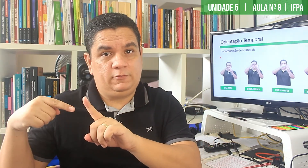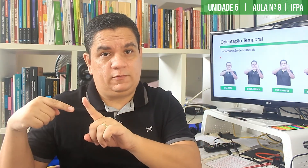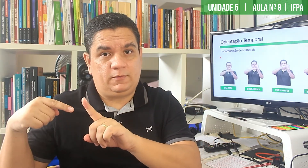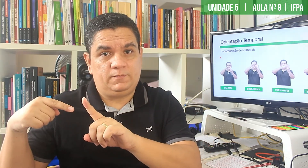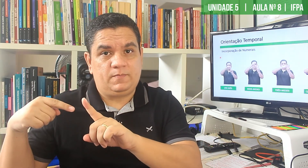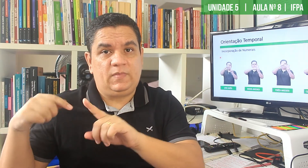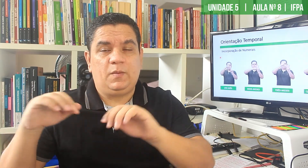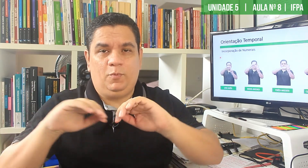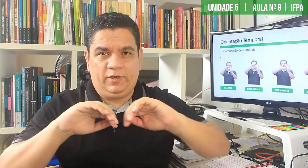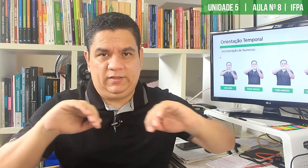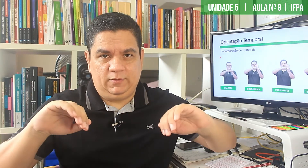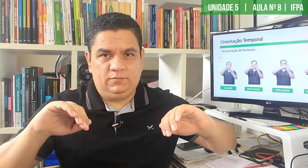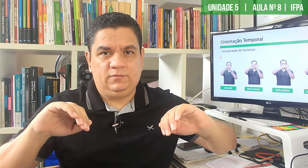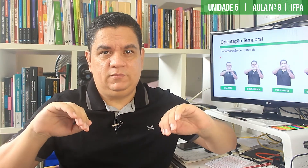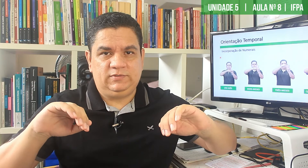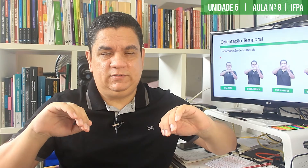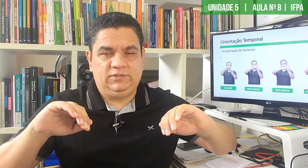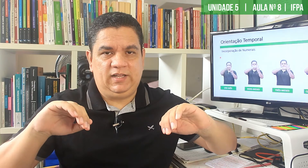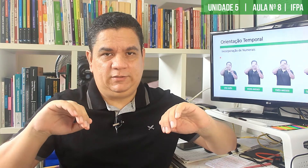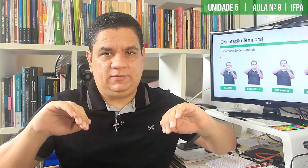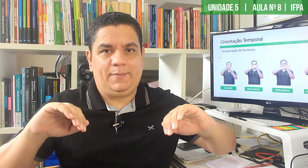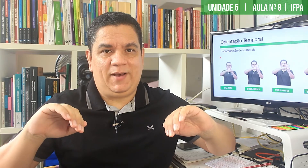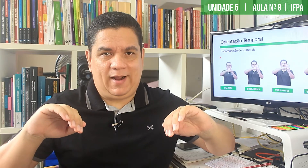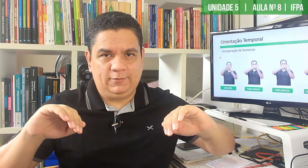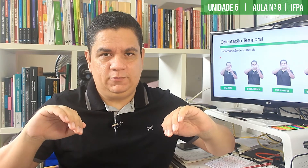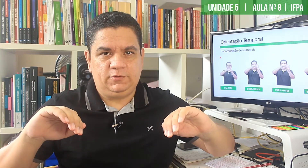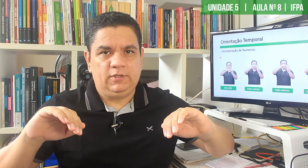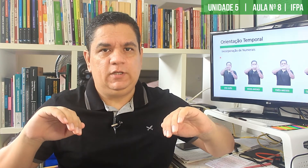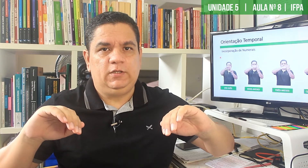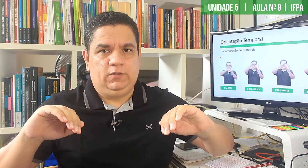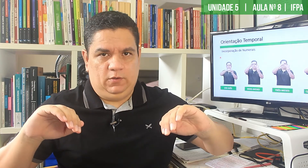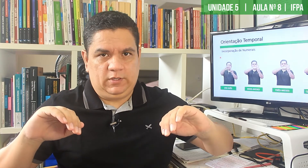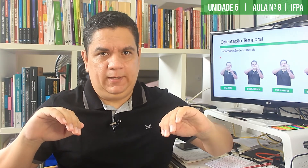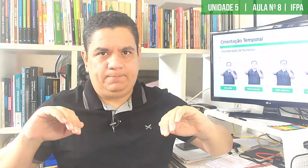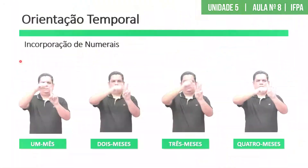só, porque os sinais estão separados, ok?